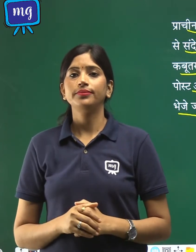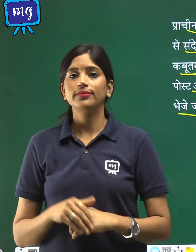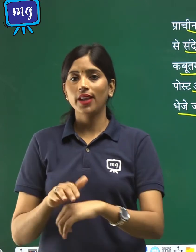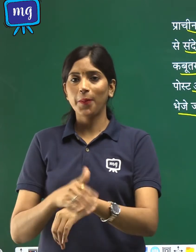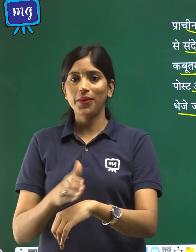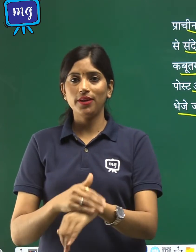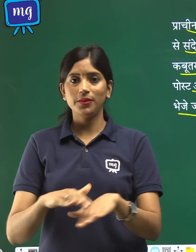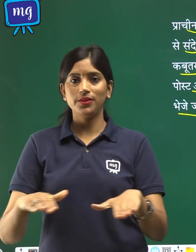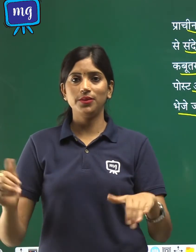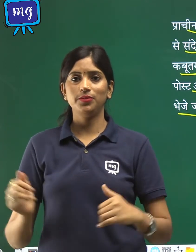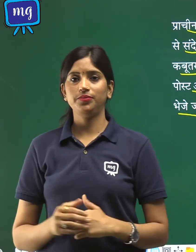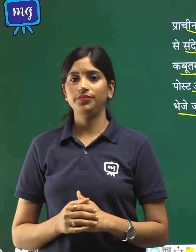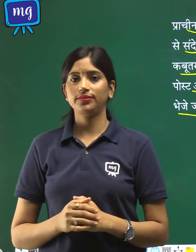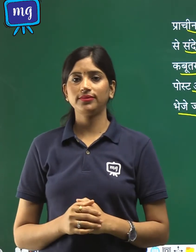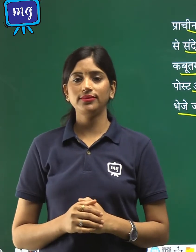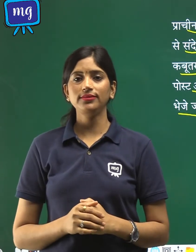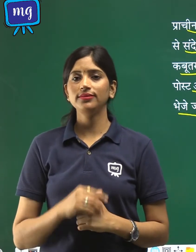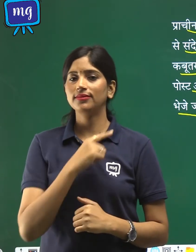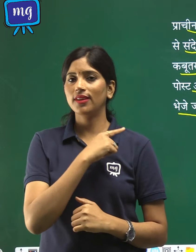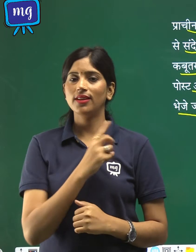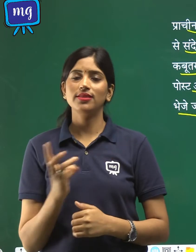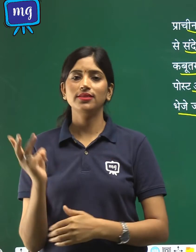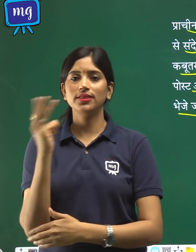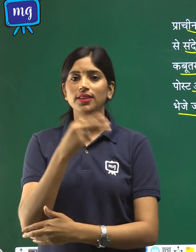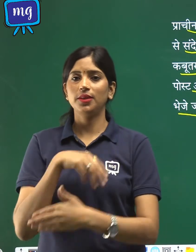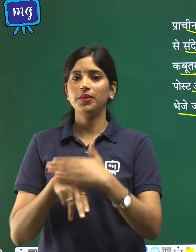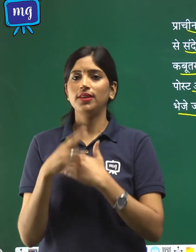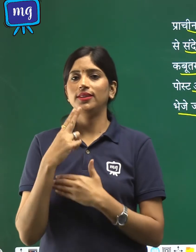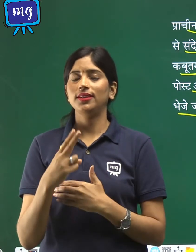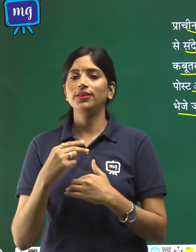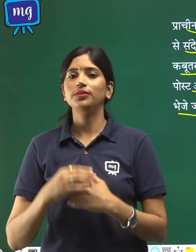प्यारे बच्चों, इस चित्र में देखो,